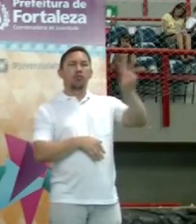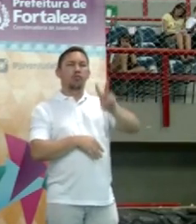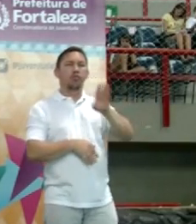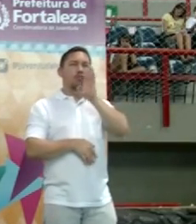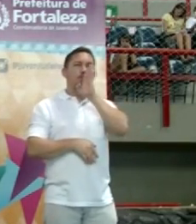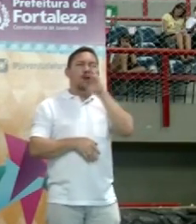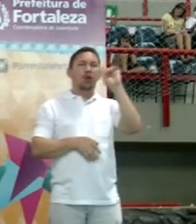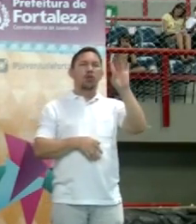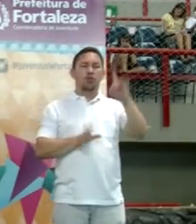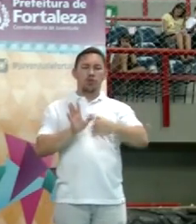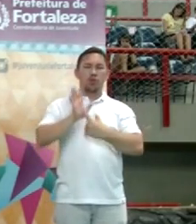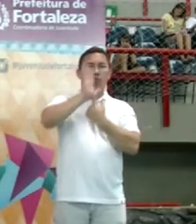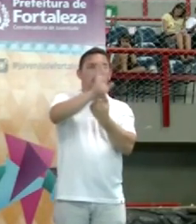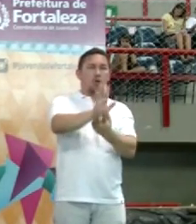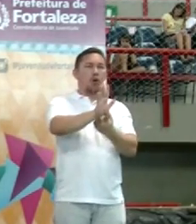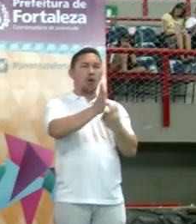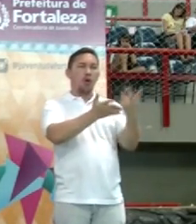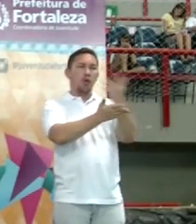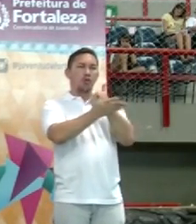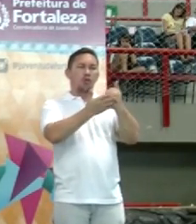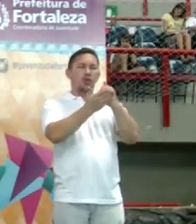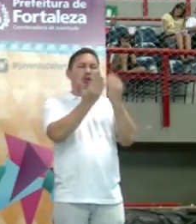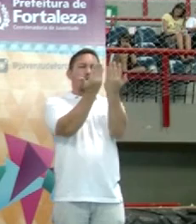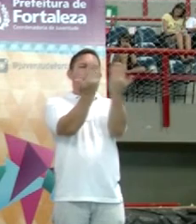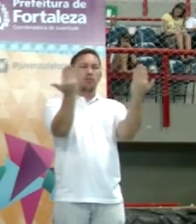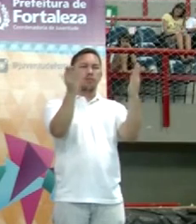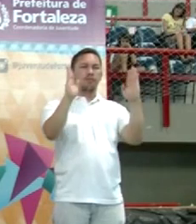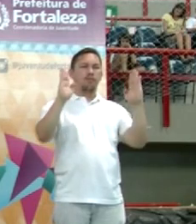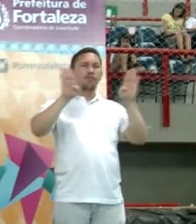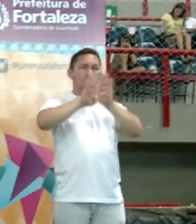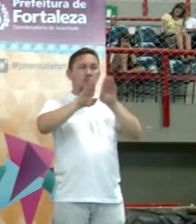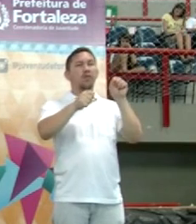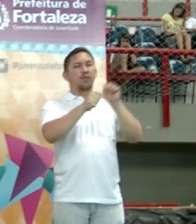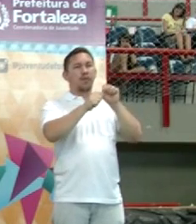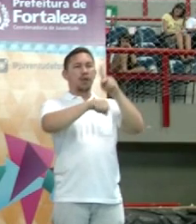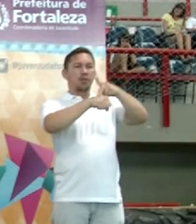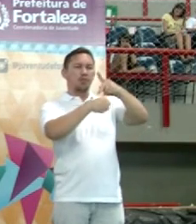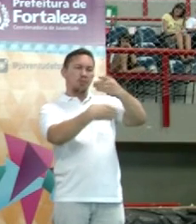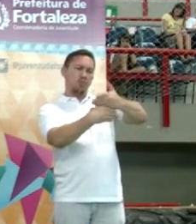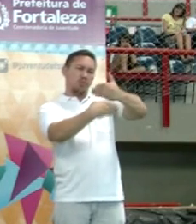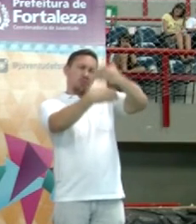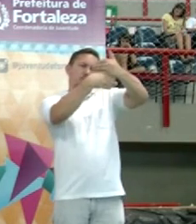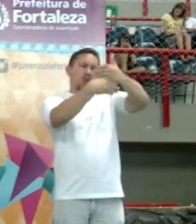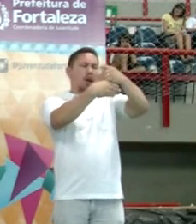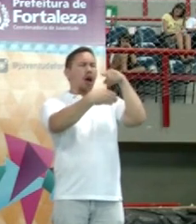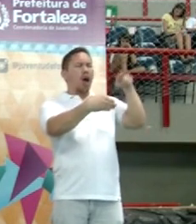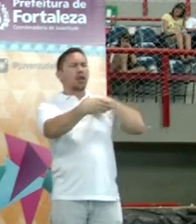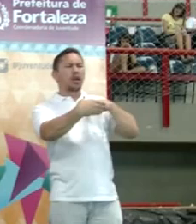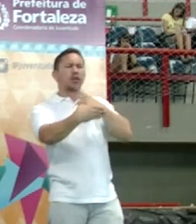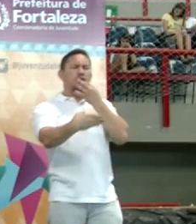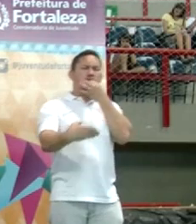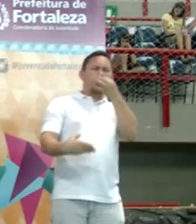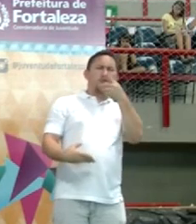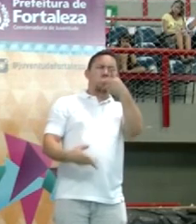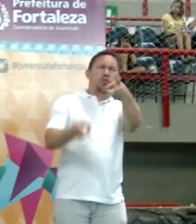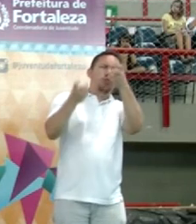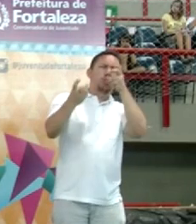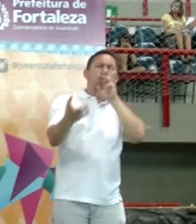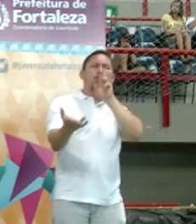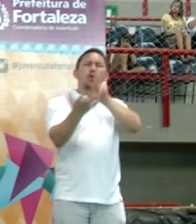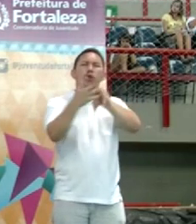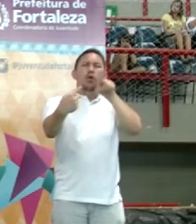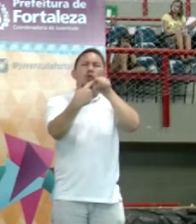ela apresentava uma estrutura com uma muralha de pedra e queria que você dissesse o que aquela